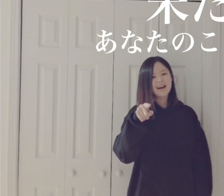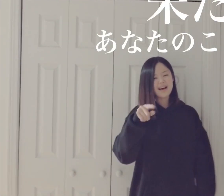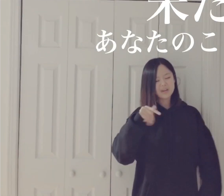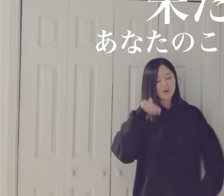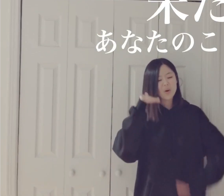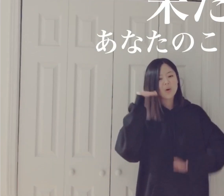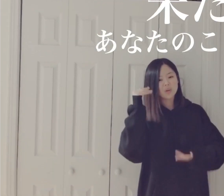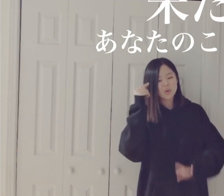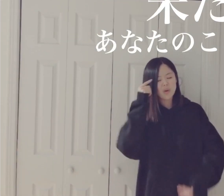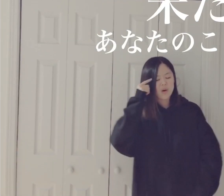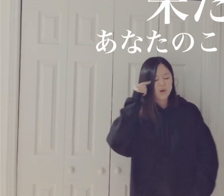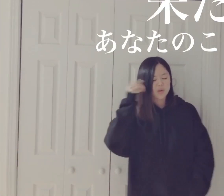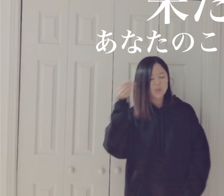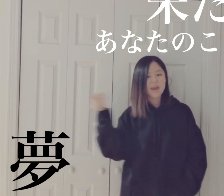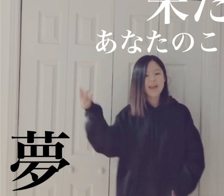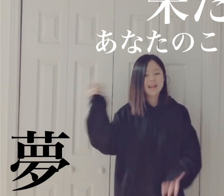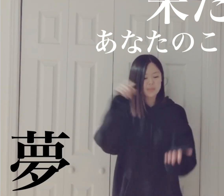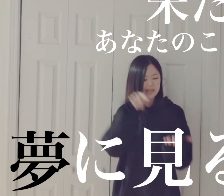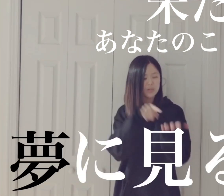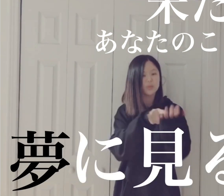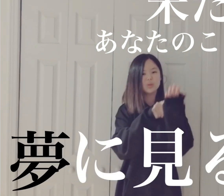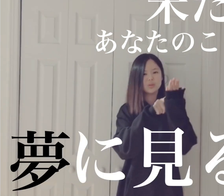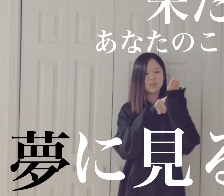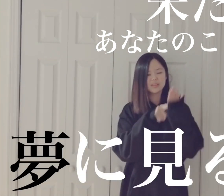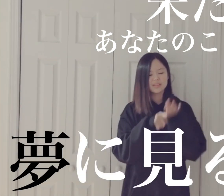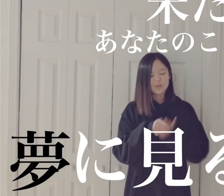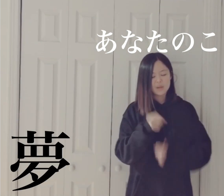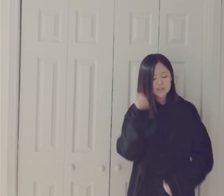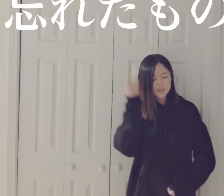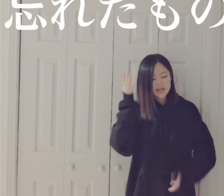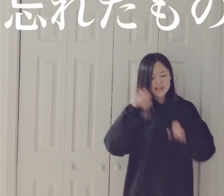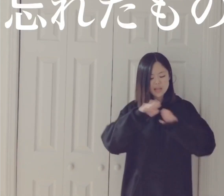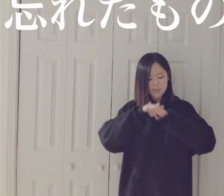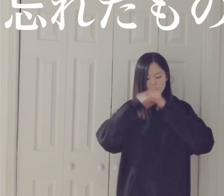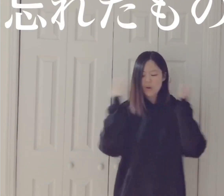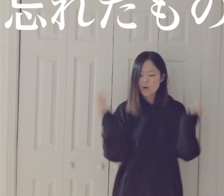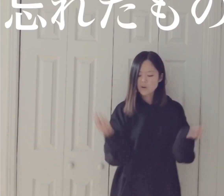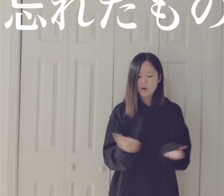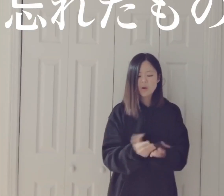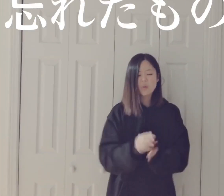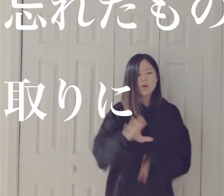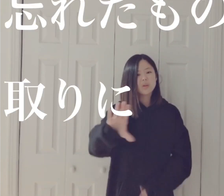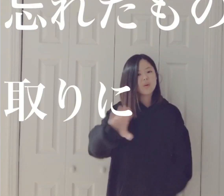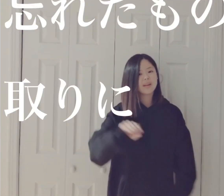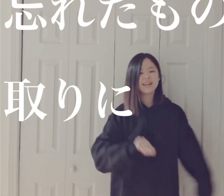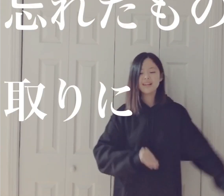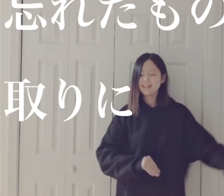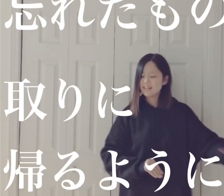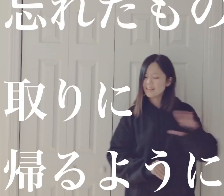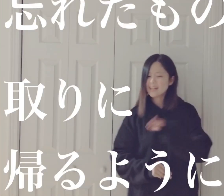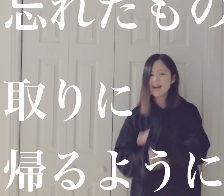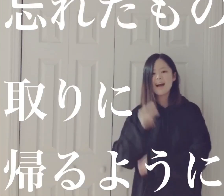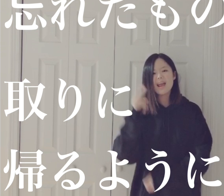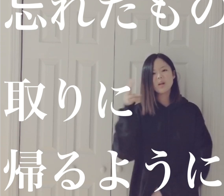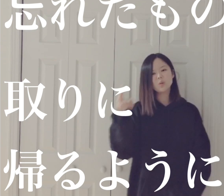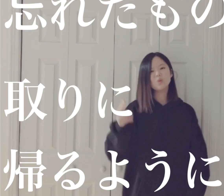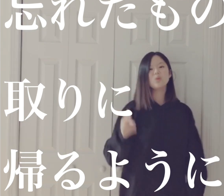のことを夢に見る。忘れたものを取りに帰るように